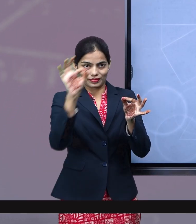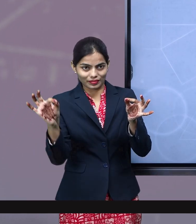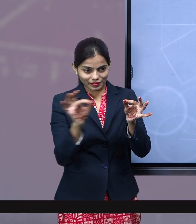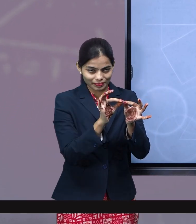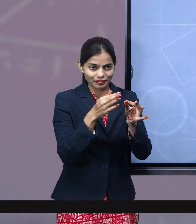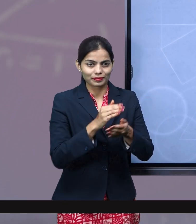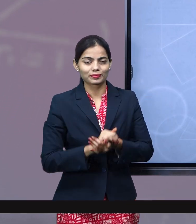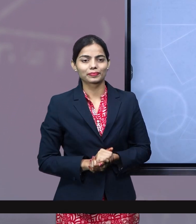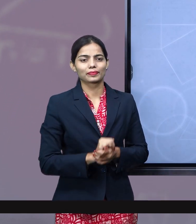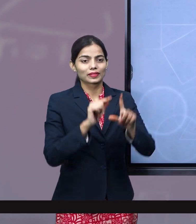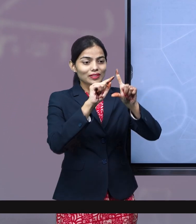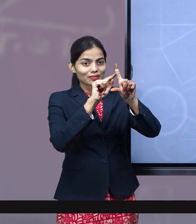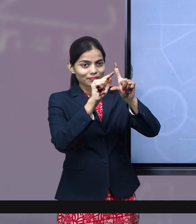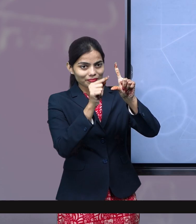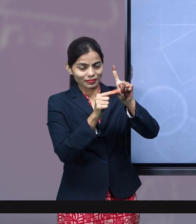बाजू, कोन,